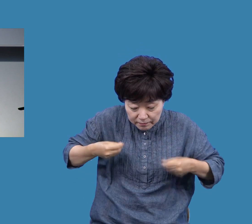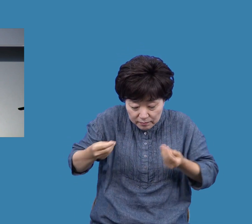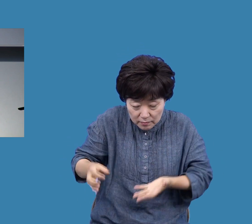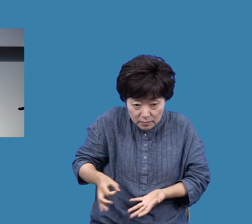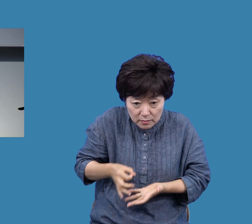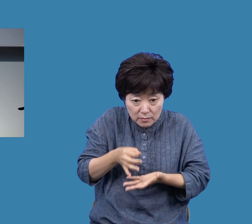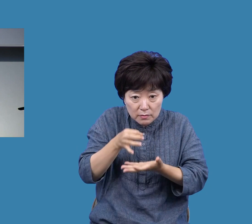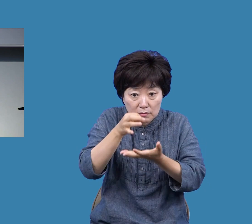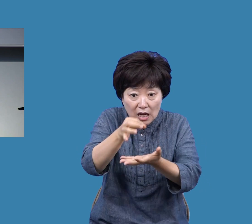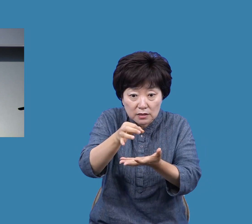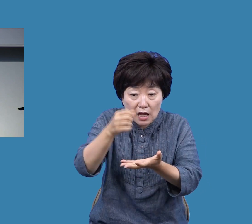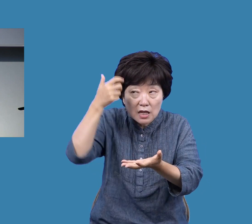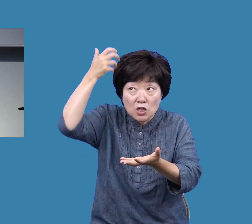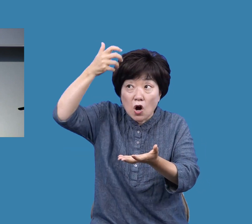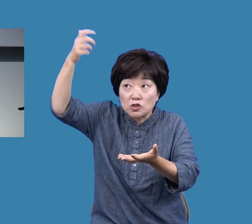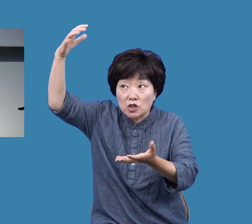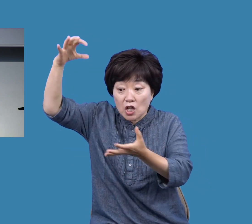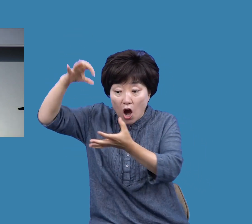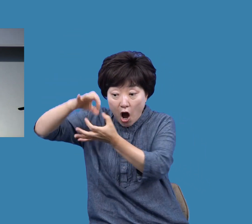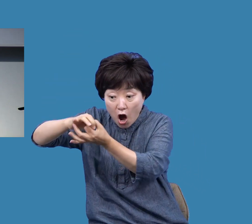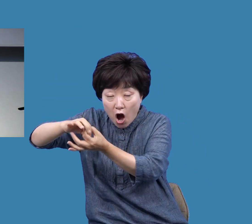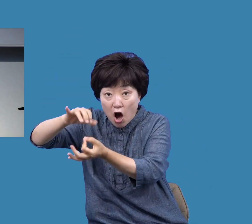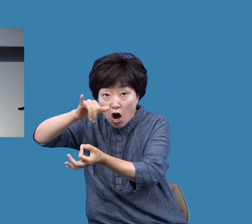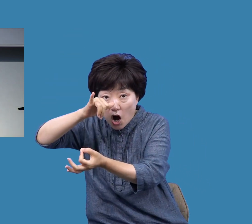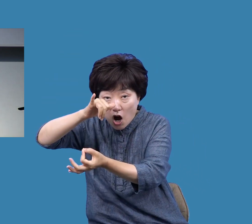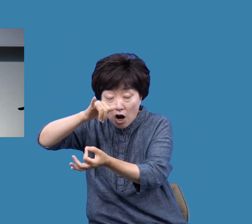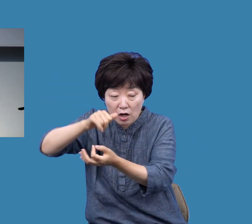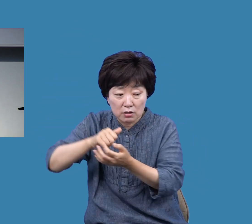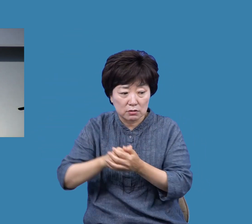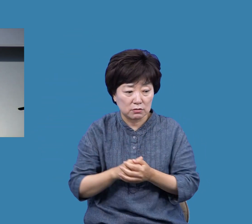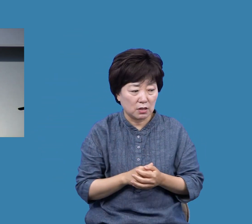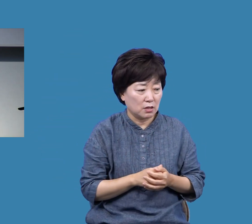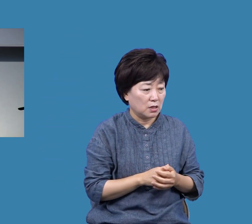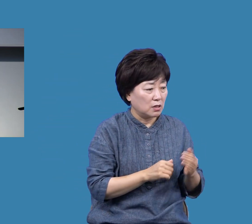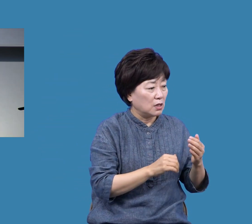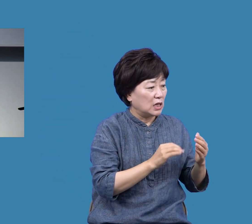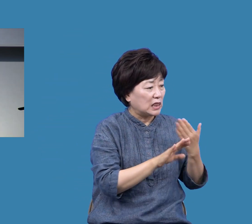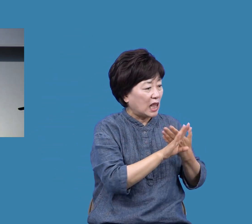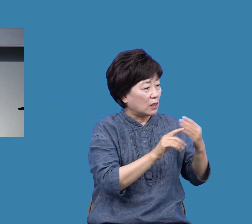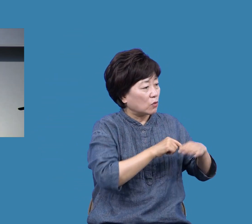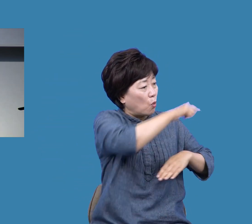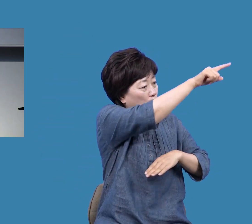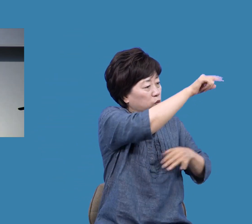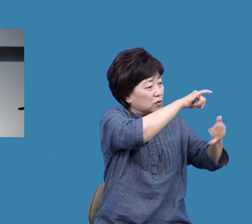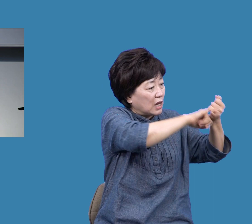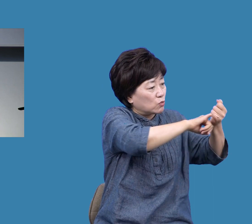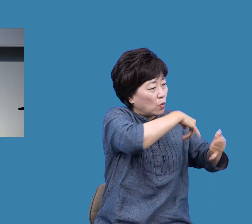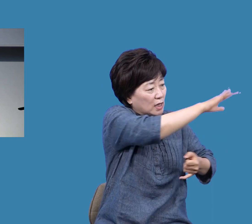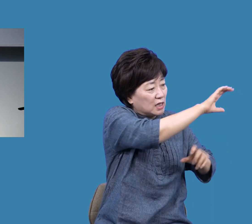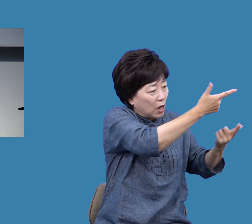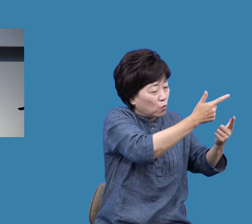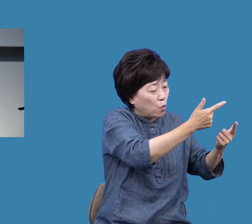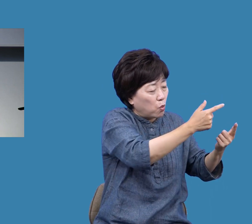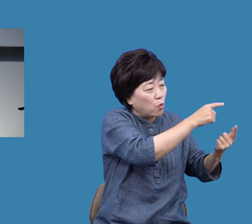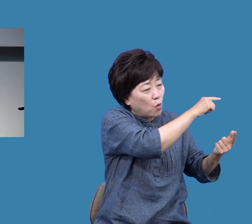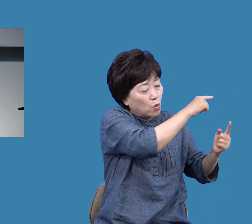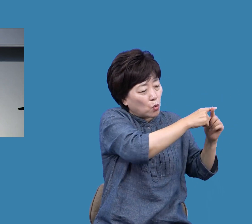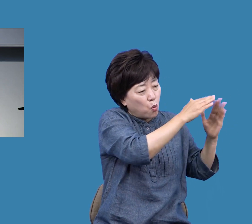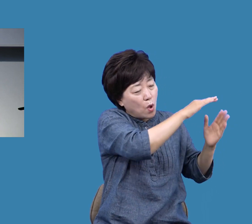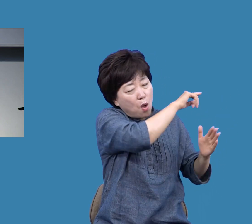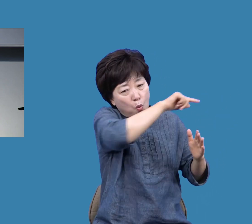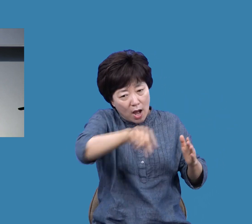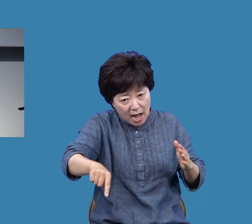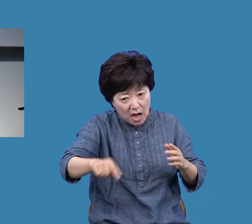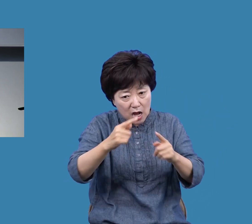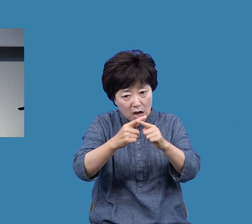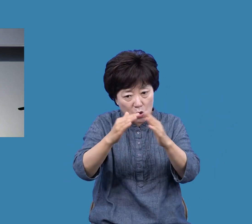주일날 주일날 딴 데 가지 않고 하여간 뭐 예배 나와서 주일 성수를 합니다. 그렇다면 주일날 딴 데 가지 않고 교회 나오고